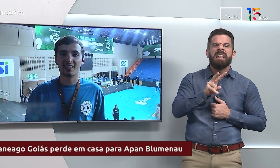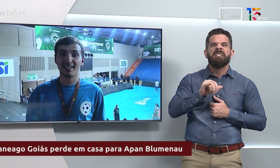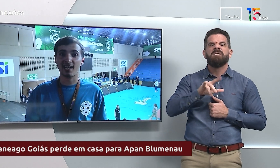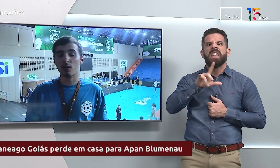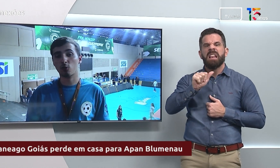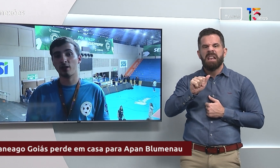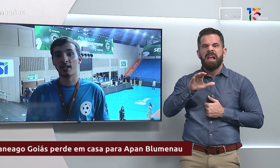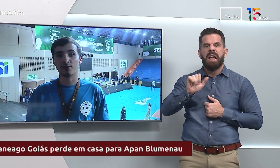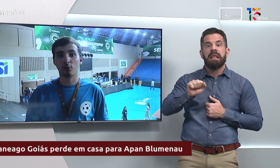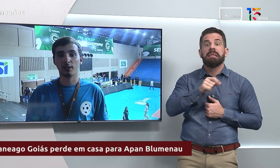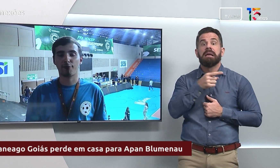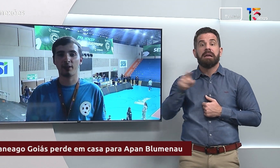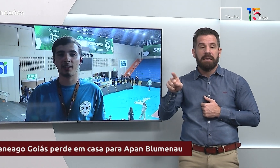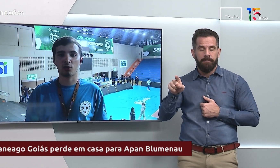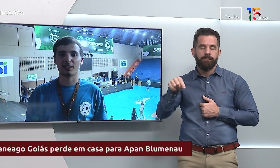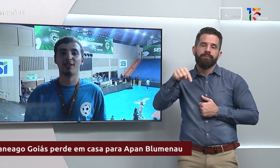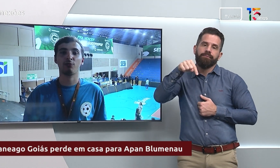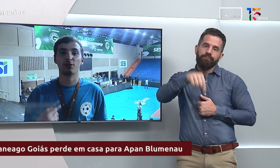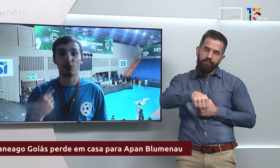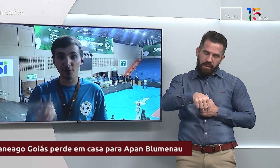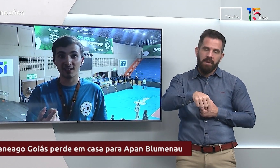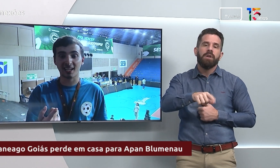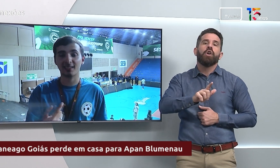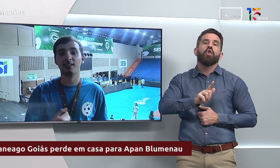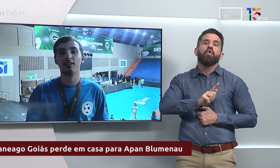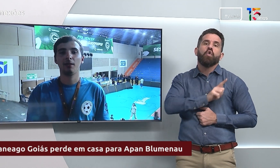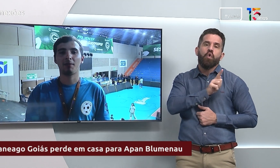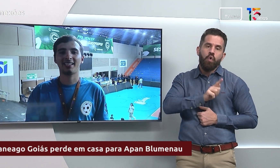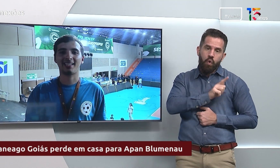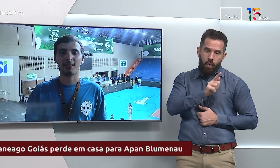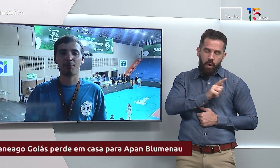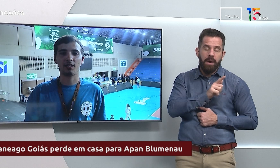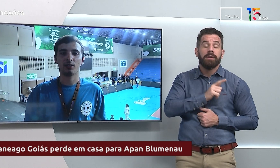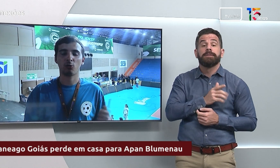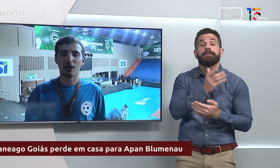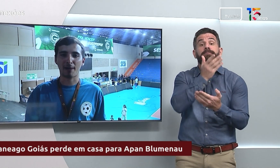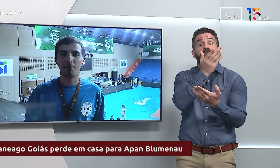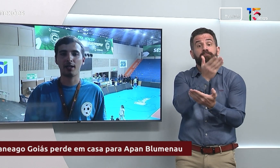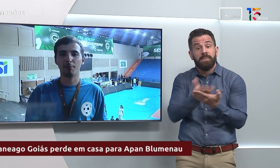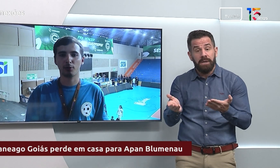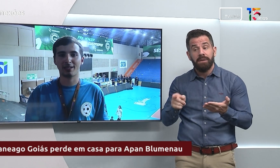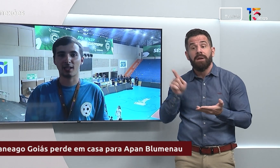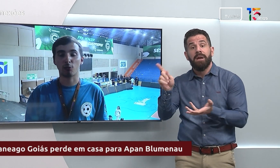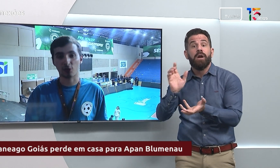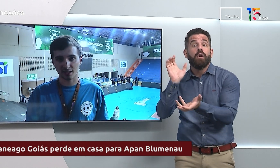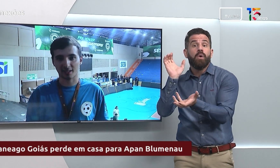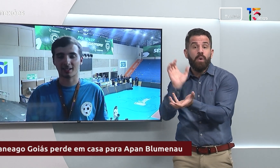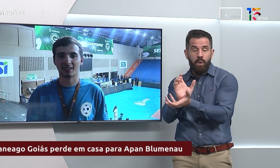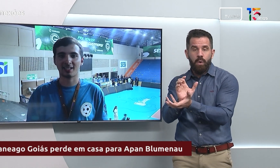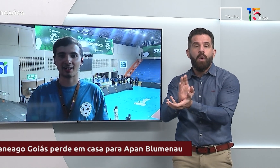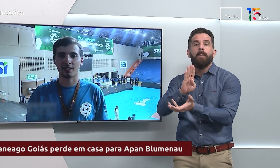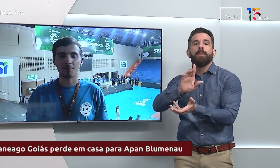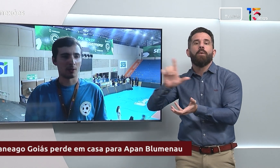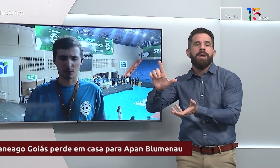o Saneago Goiás Vôlei foi derrotado de virada para a equipe do APAM Blumenau, de Santa Catarina. O